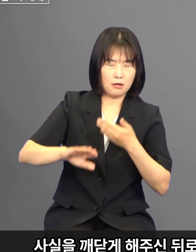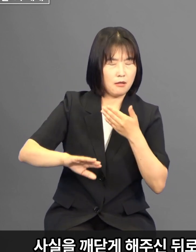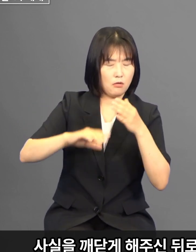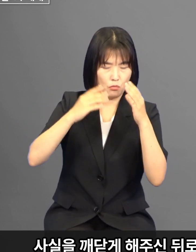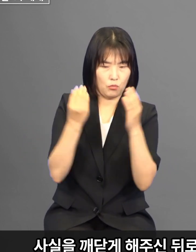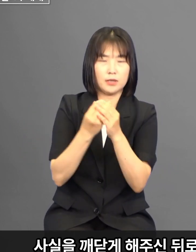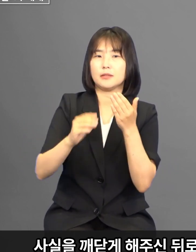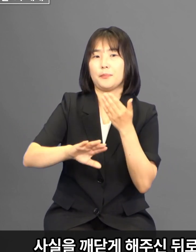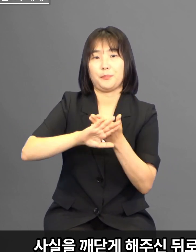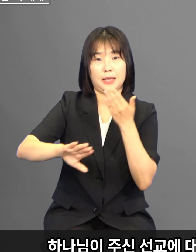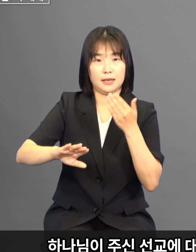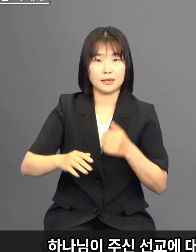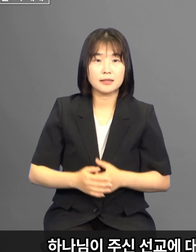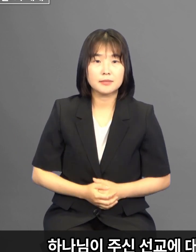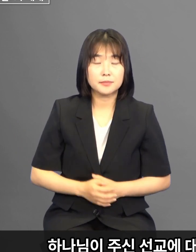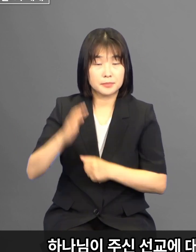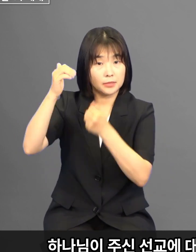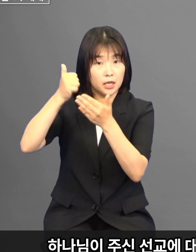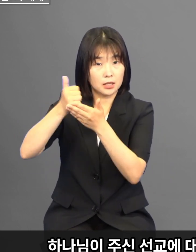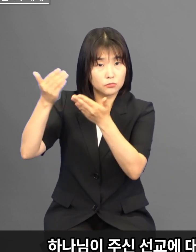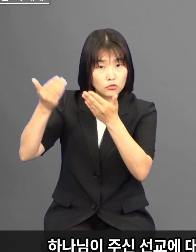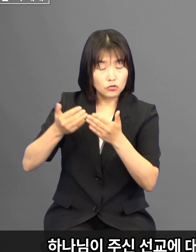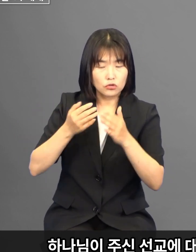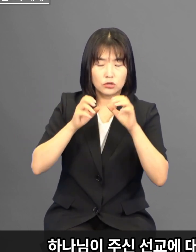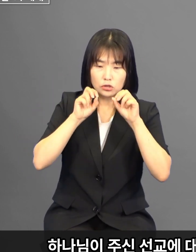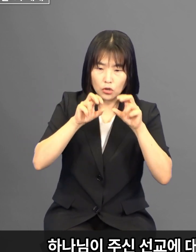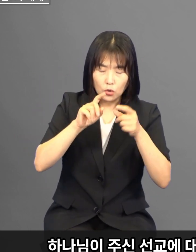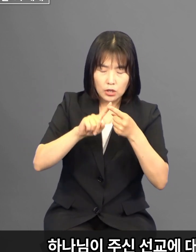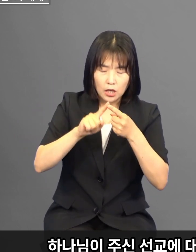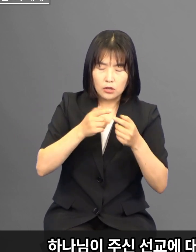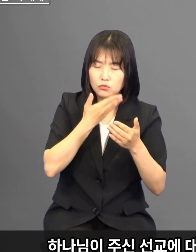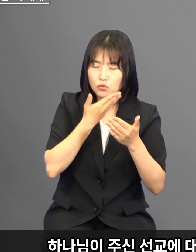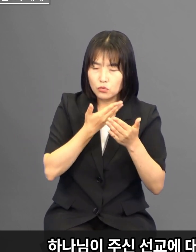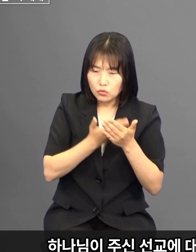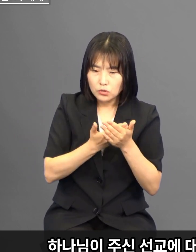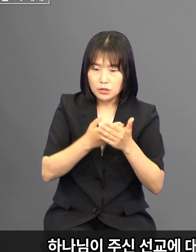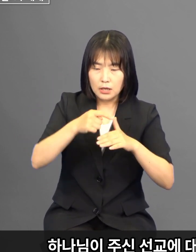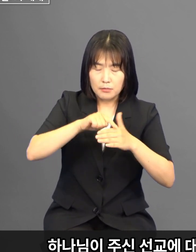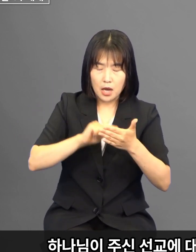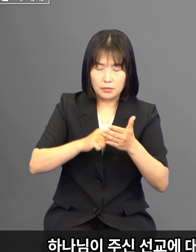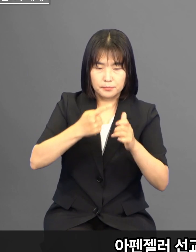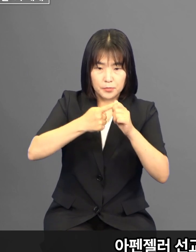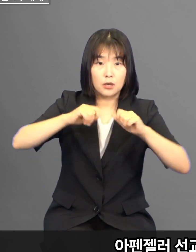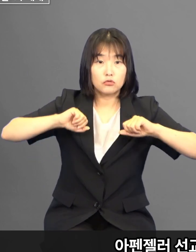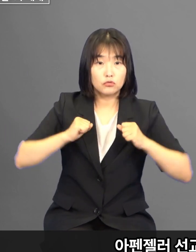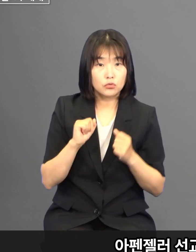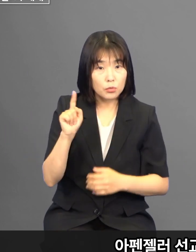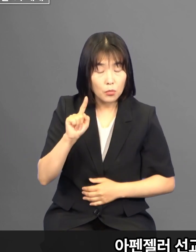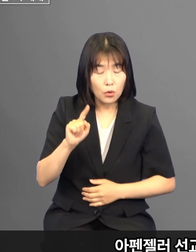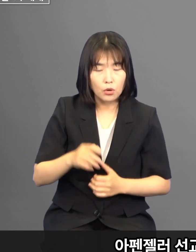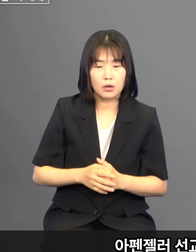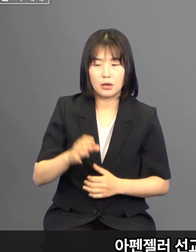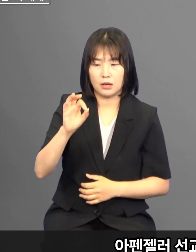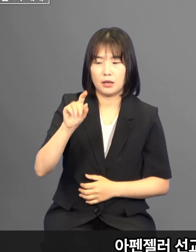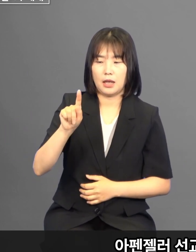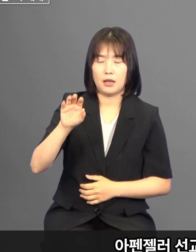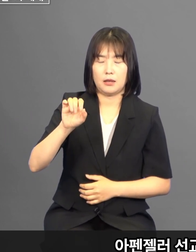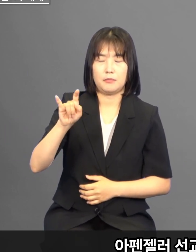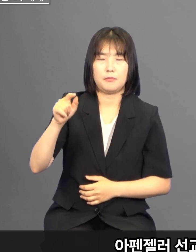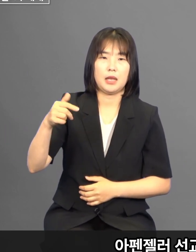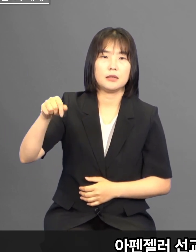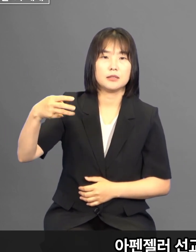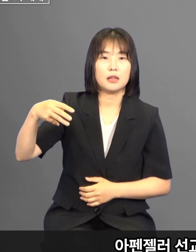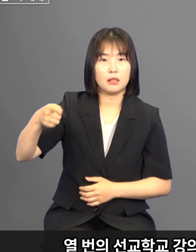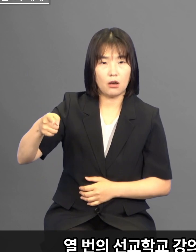달라졌습니다. 하나님이 주신 선교에 대한 소중한 마음의 첫 번째 순종으로 아펜젤러 선교학교를